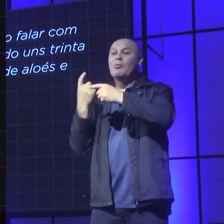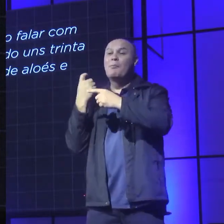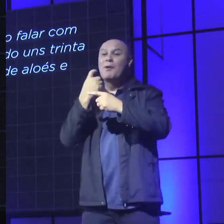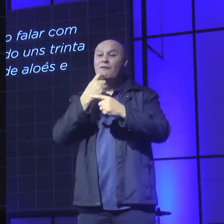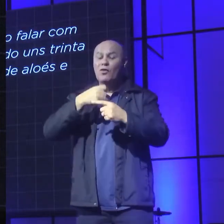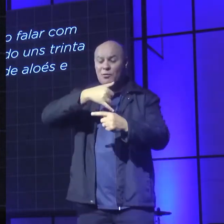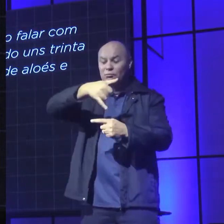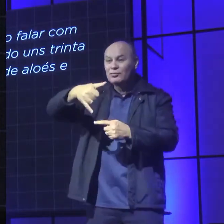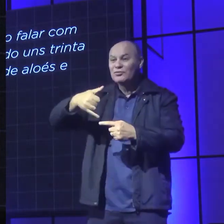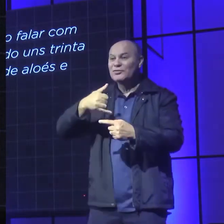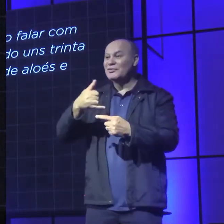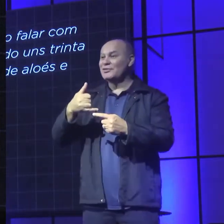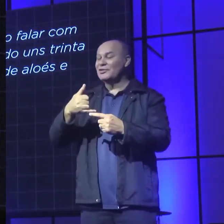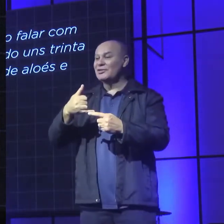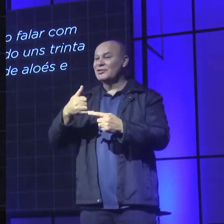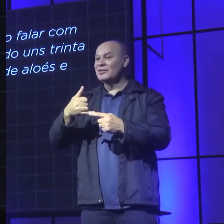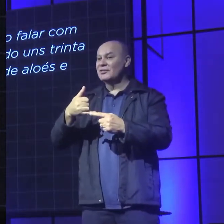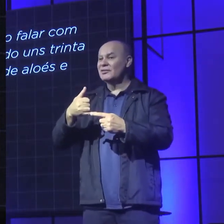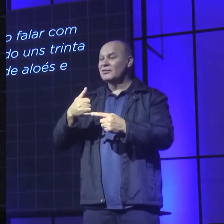Aproximadamente